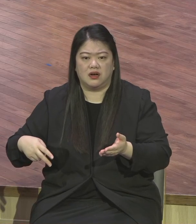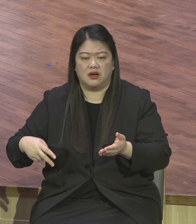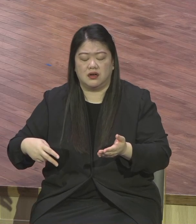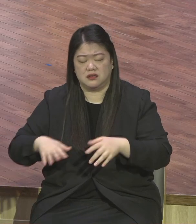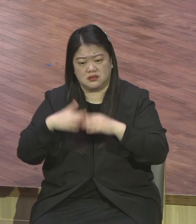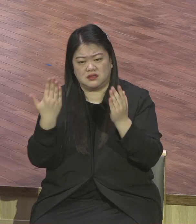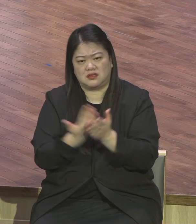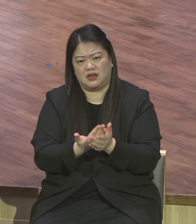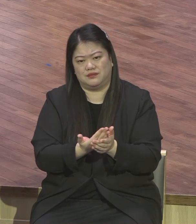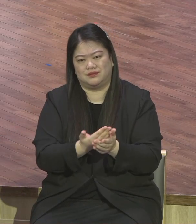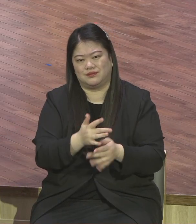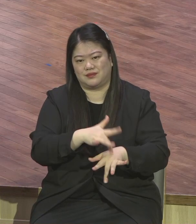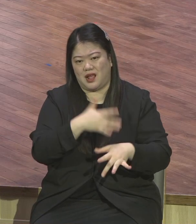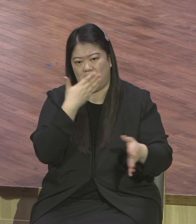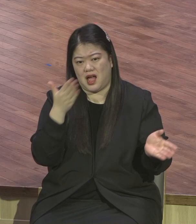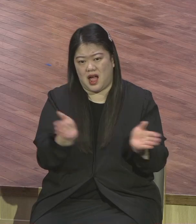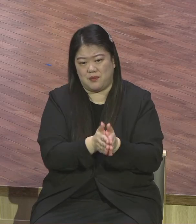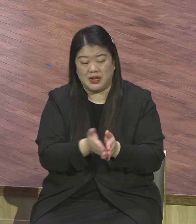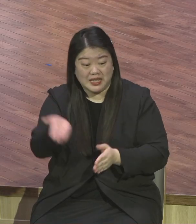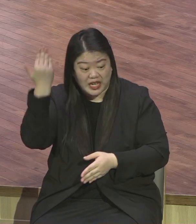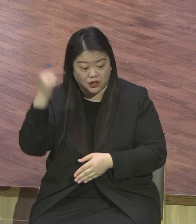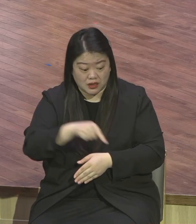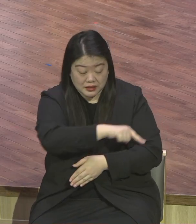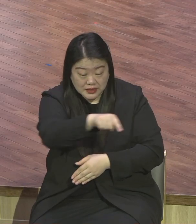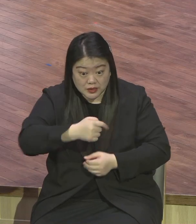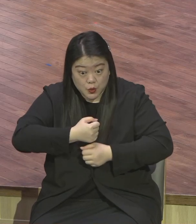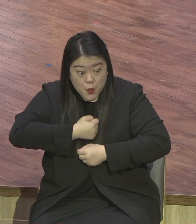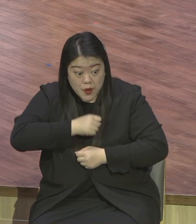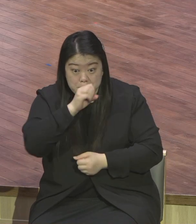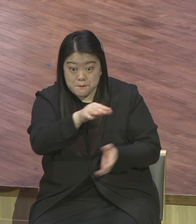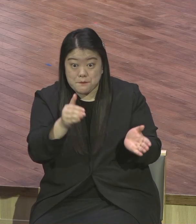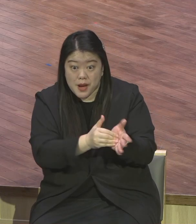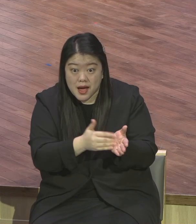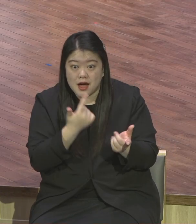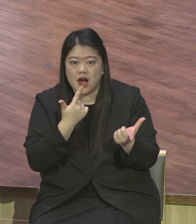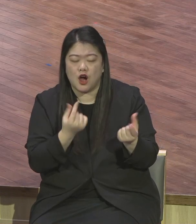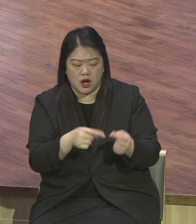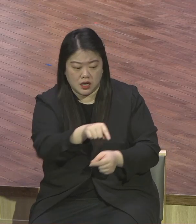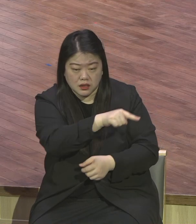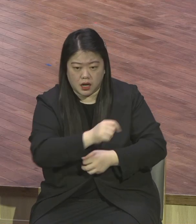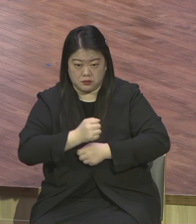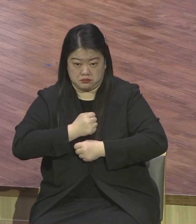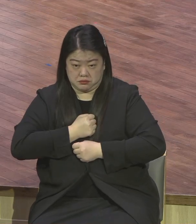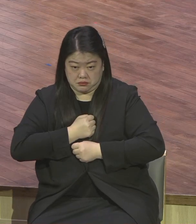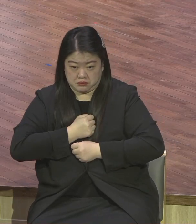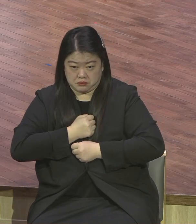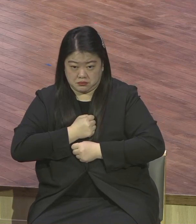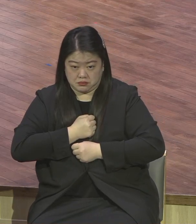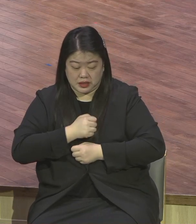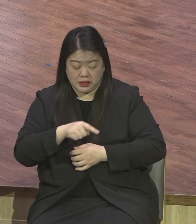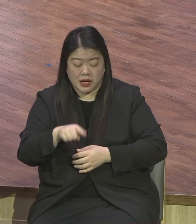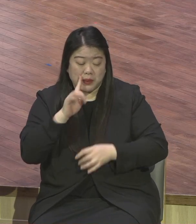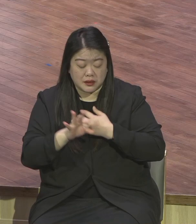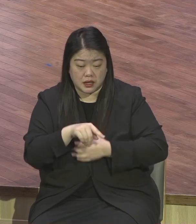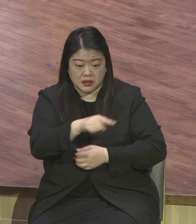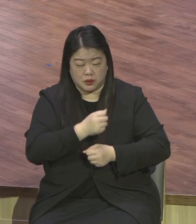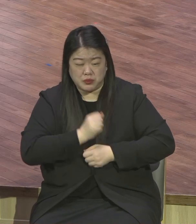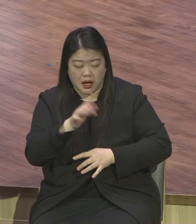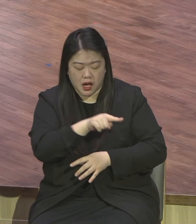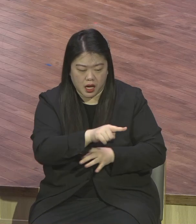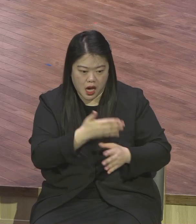것들이라. 전에 너희에게 경계한 것 같이 경계하노니 이런 일을 하는 자들은 하나님의 나라를 유업으로 받지 못할